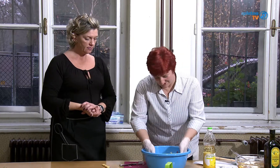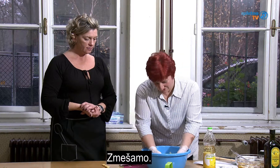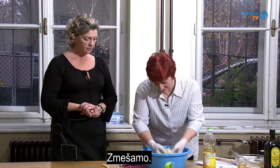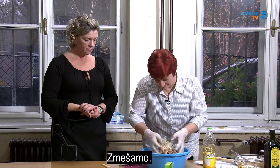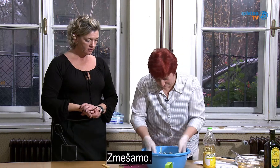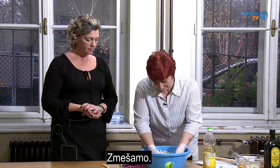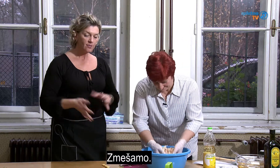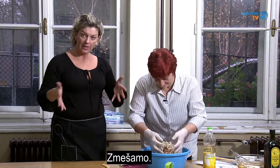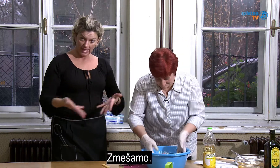Zmešamo.